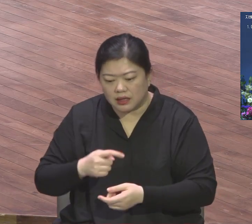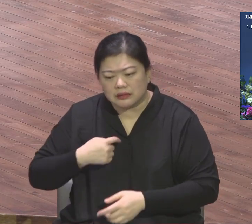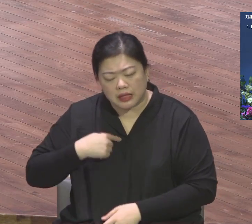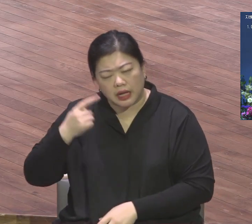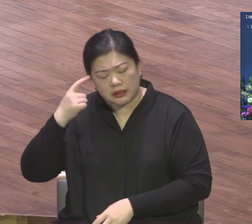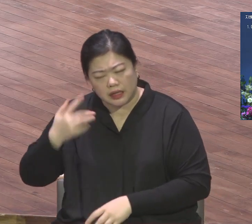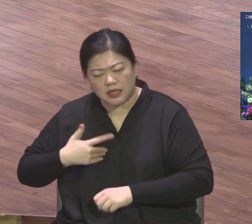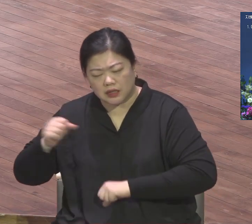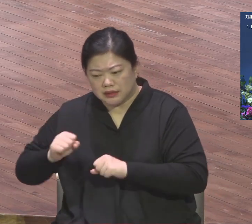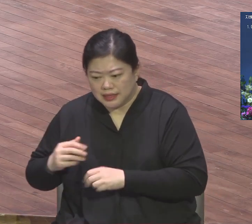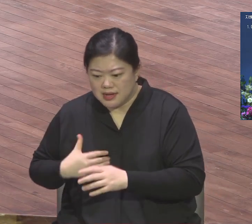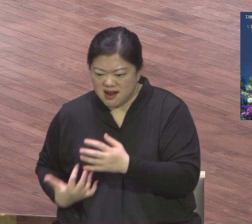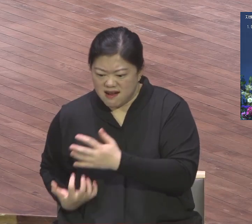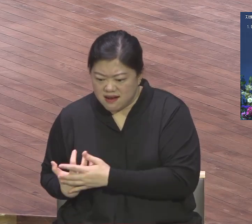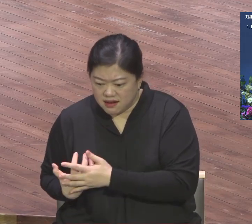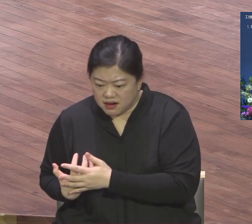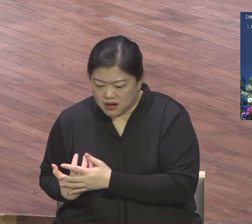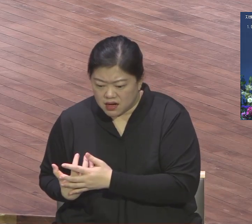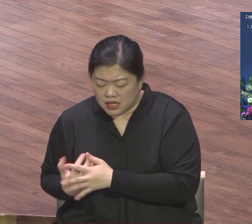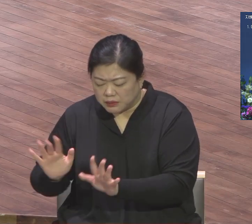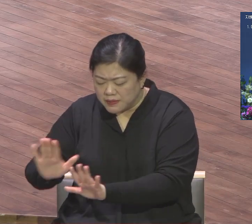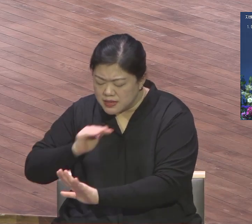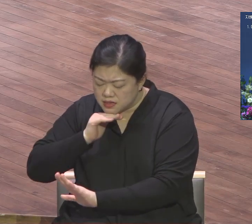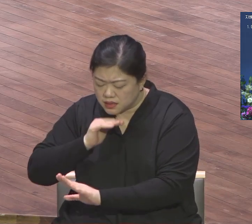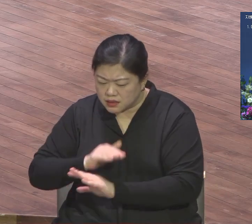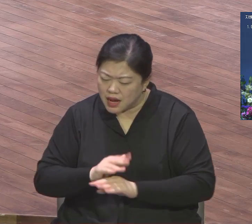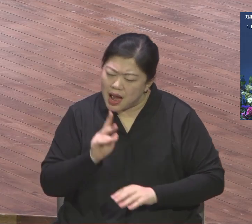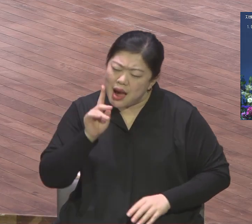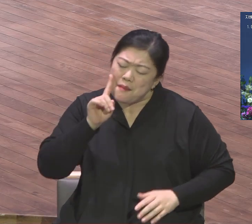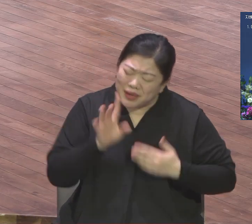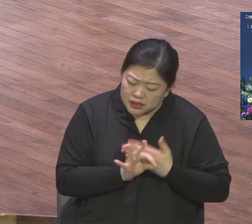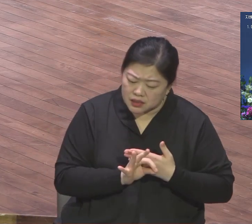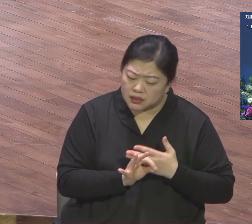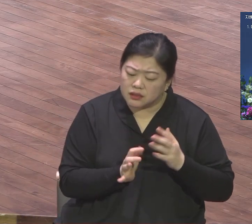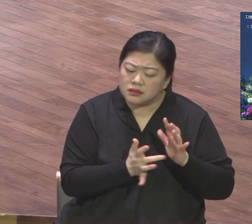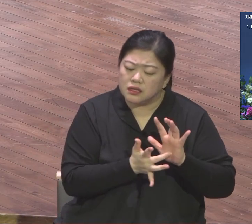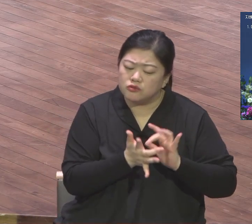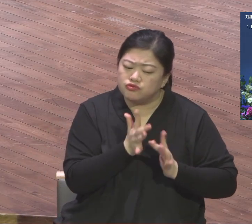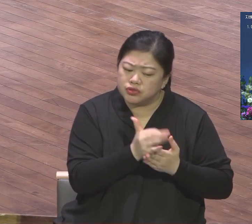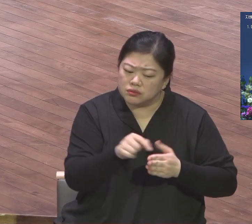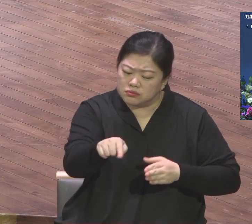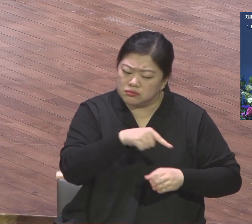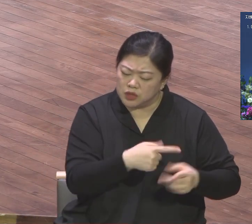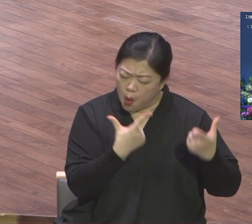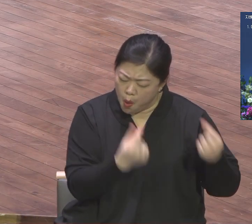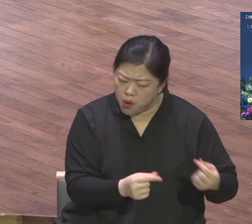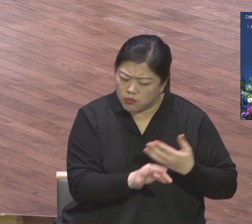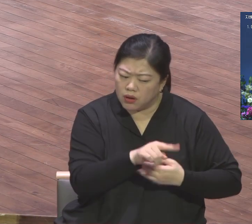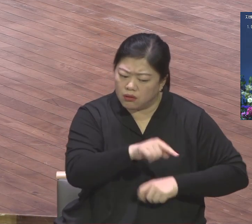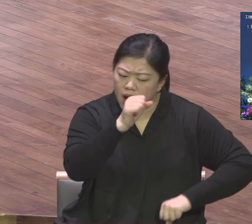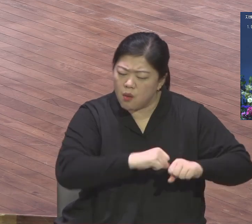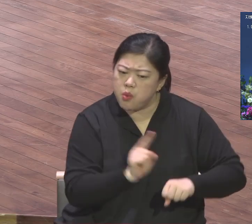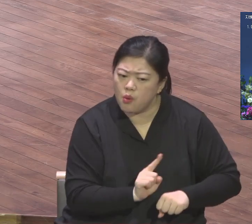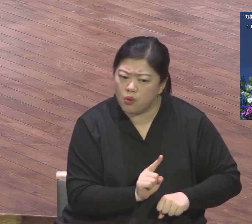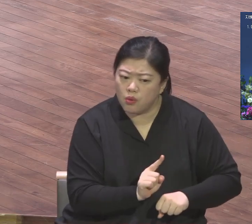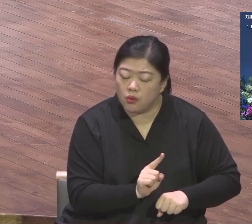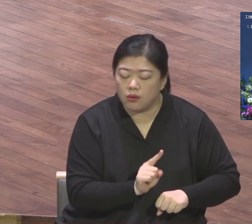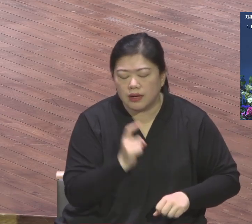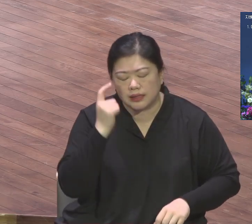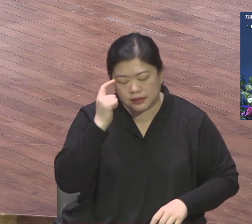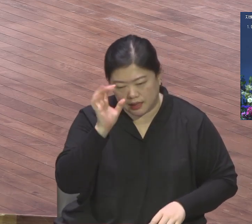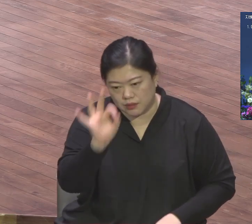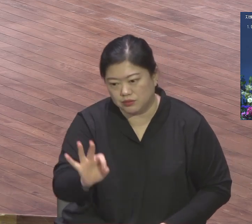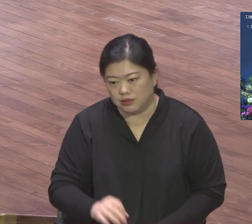이 마음을 품으라. 곧 그리스도 예수의 마음이니. 예수의 마음 가지라. 예수의 마음.